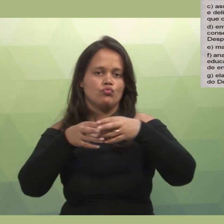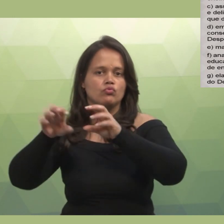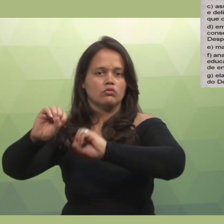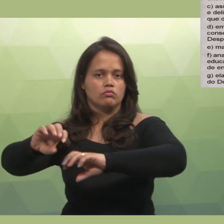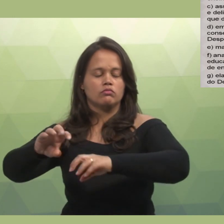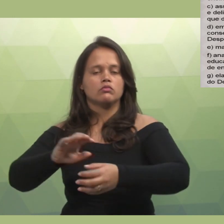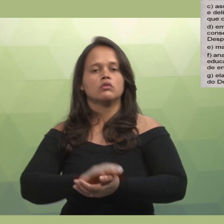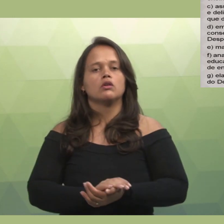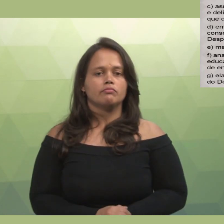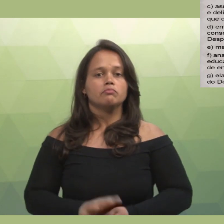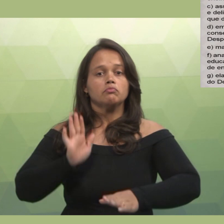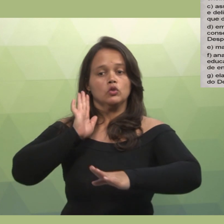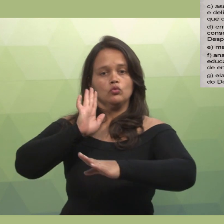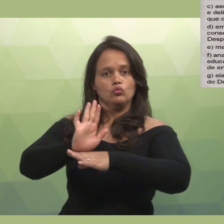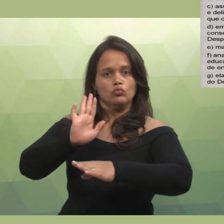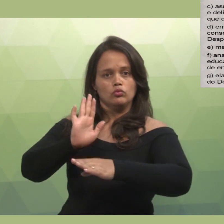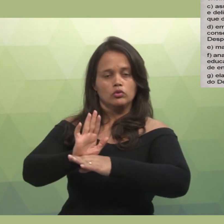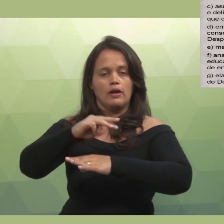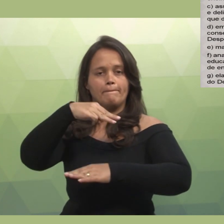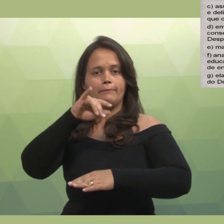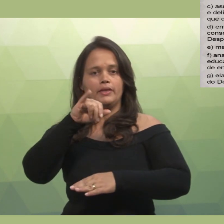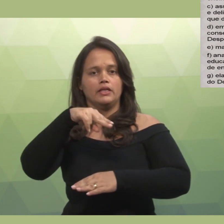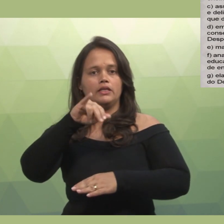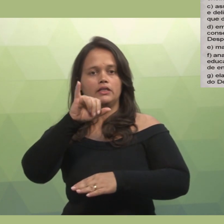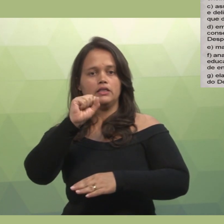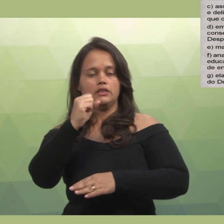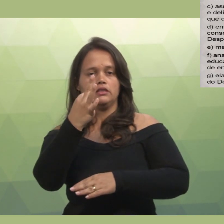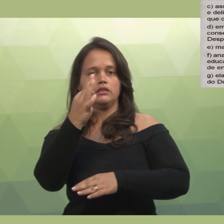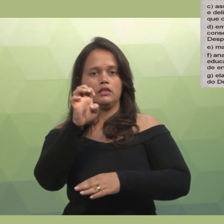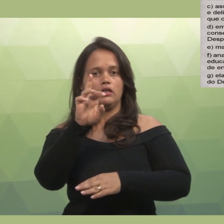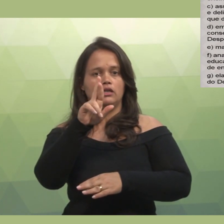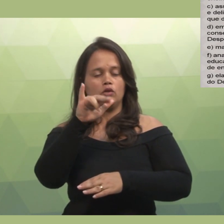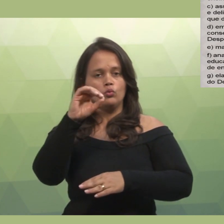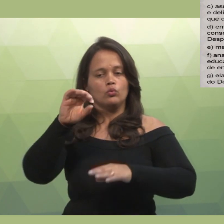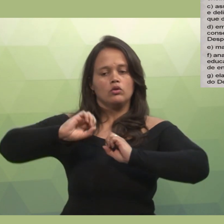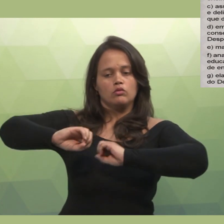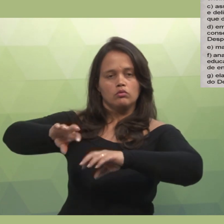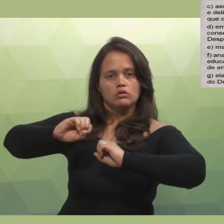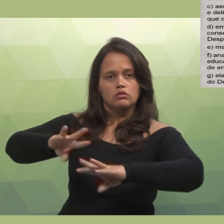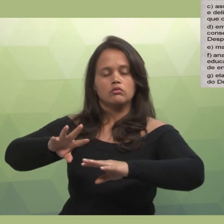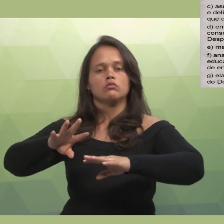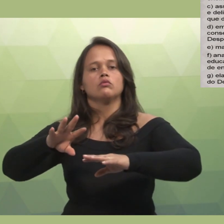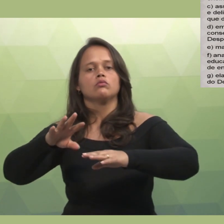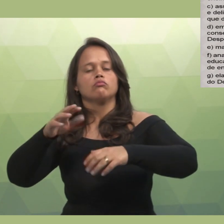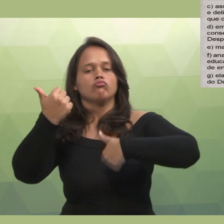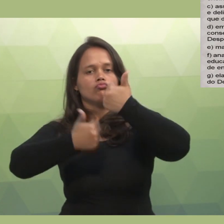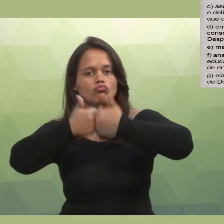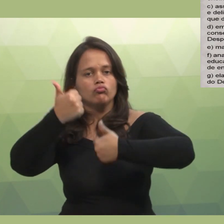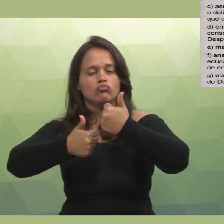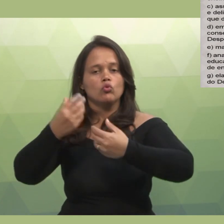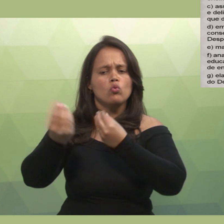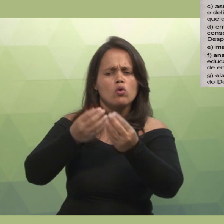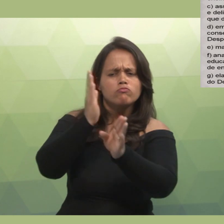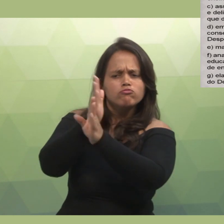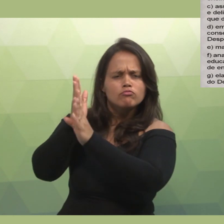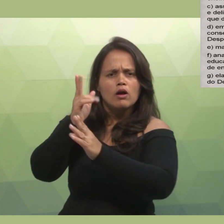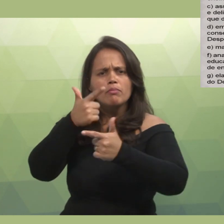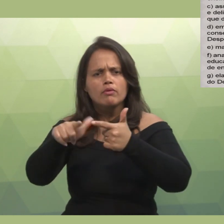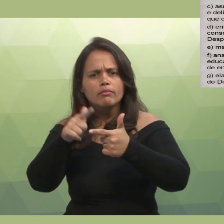do Desporto no diagnóstico dos problemas e deliberar sobre medidas para aperfeiçoar o sistema de